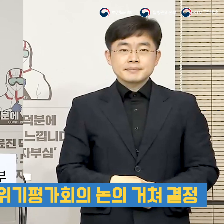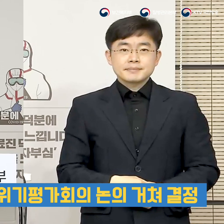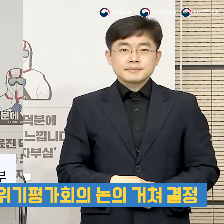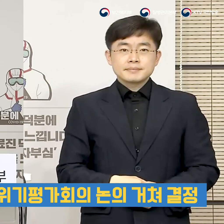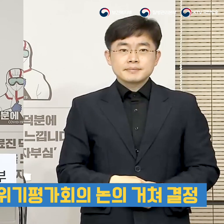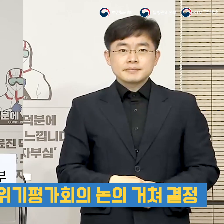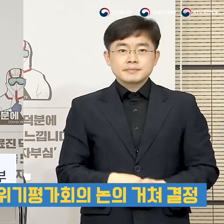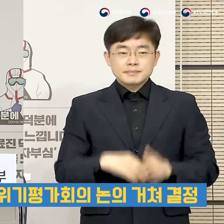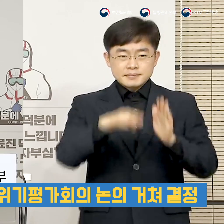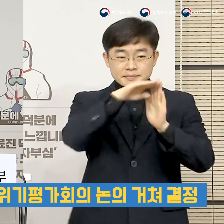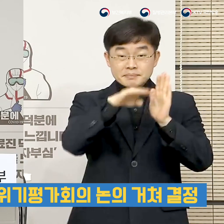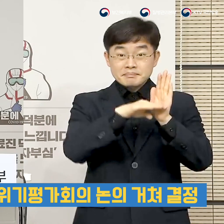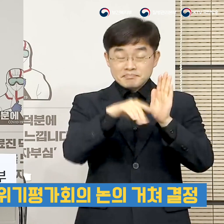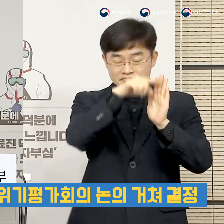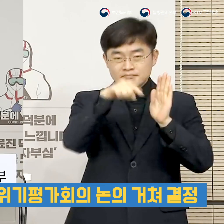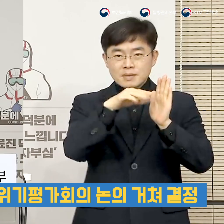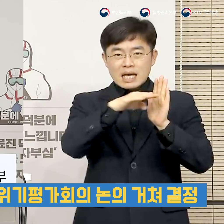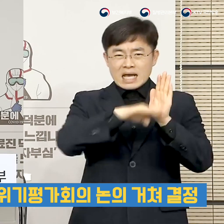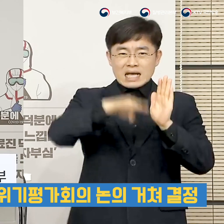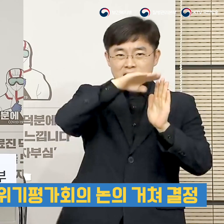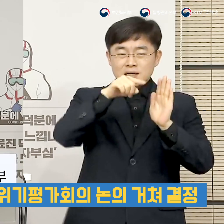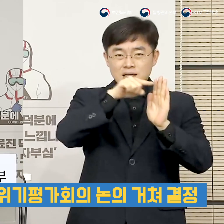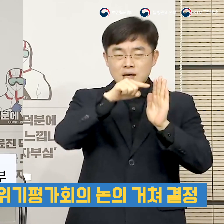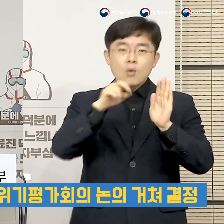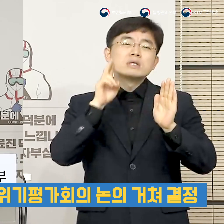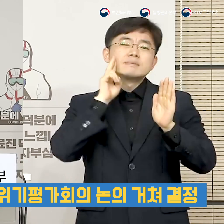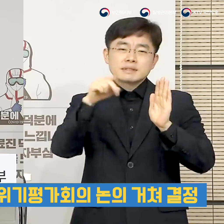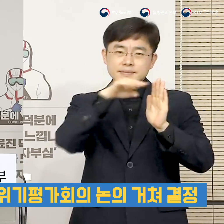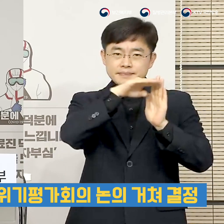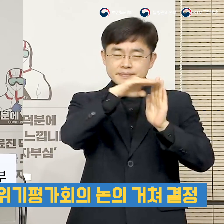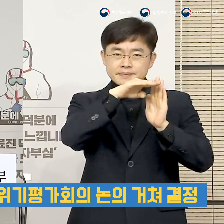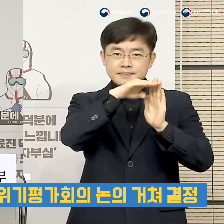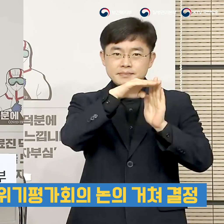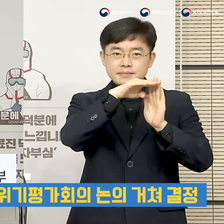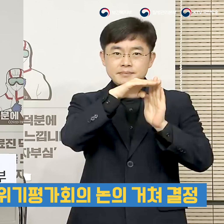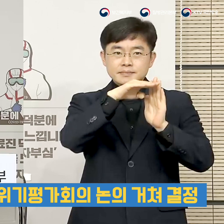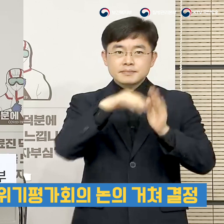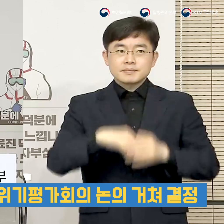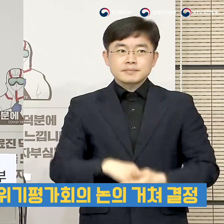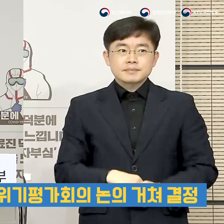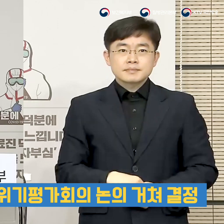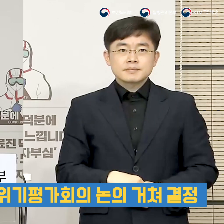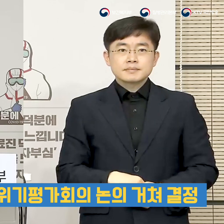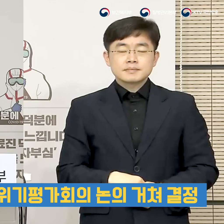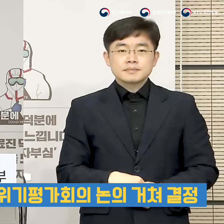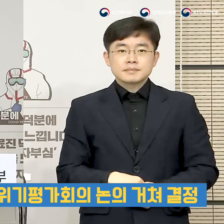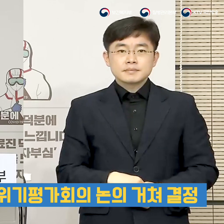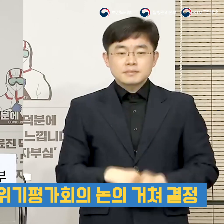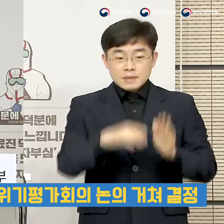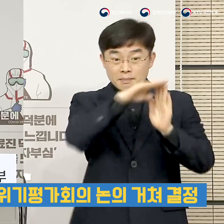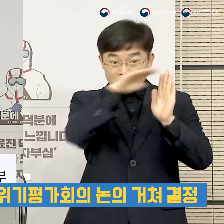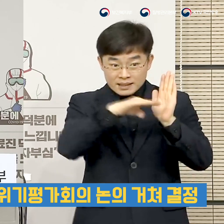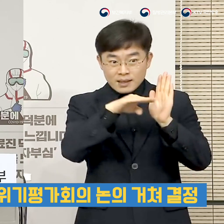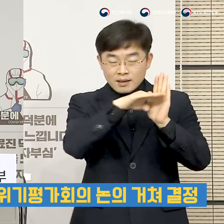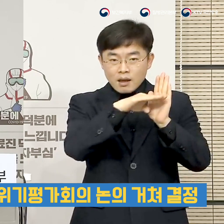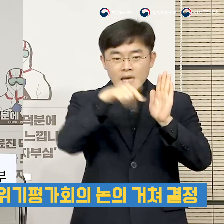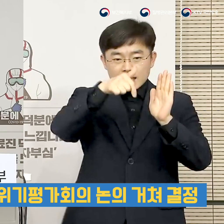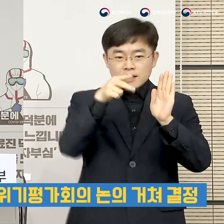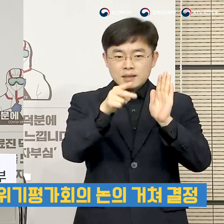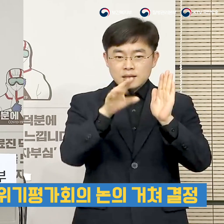취해지는 그러한 위기 단계입니다. 그 경계는 국내에서 제한된 전파가 이루어지는 이러한